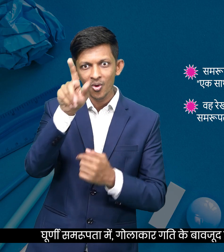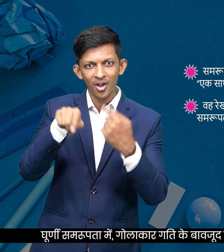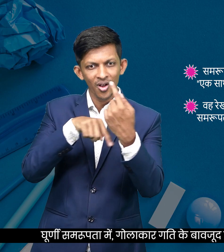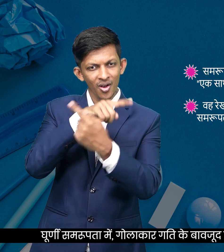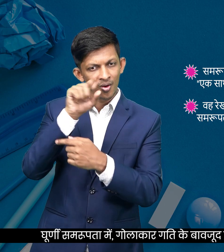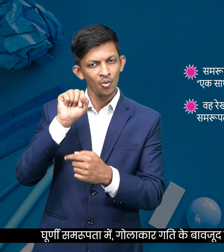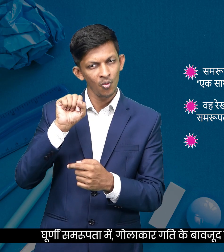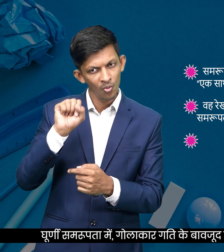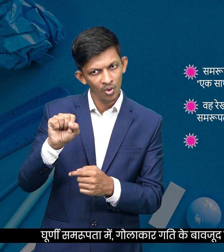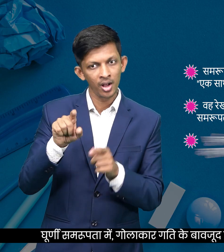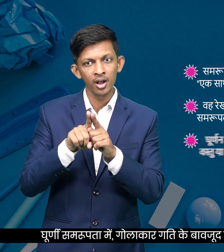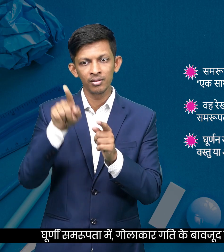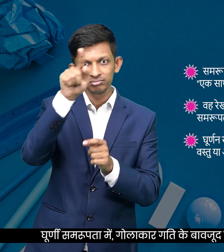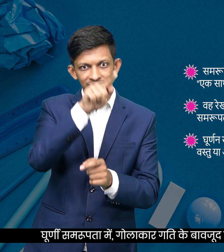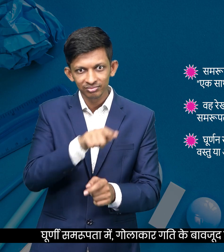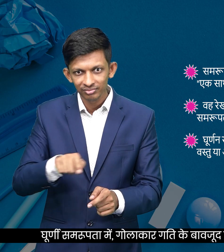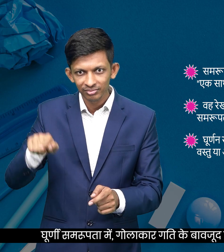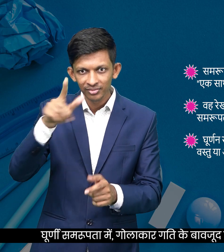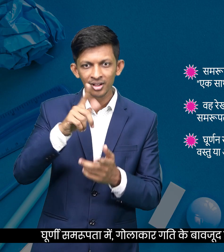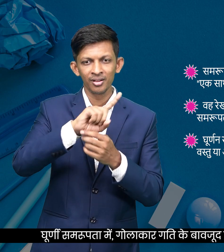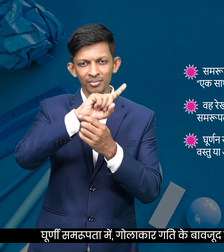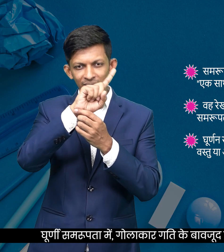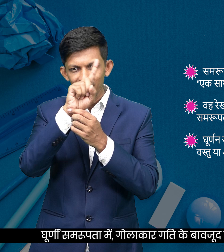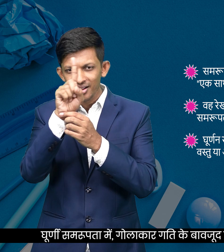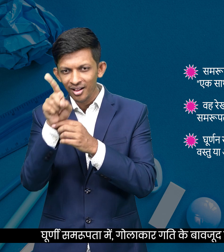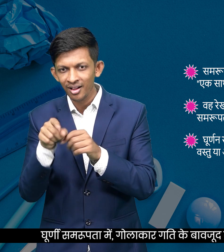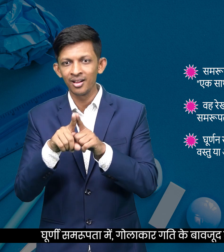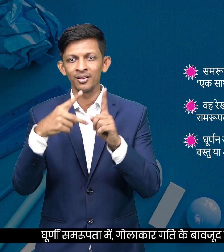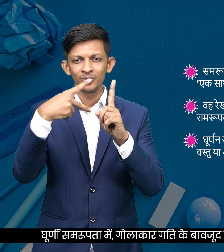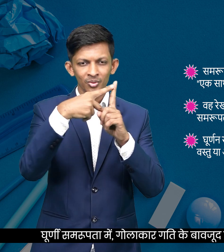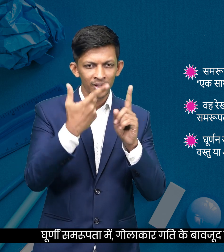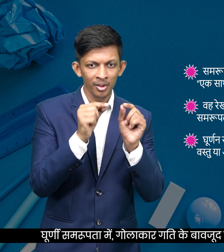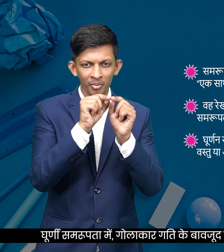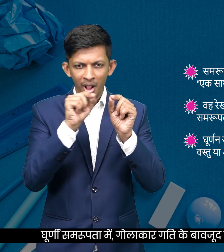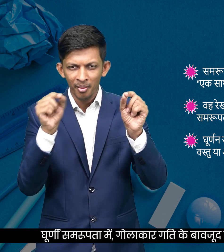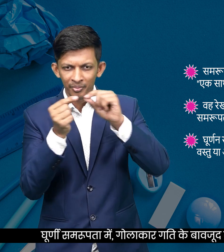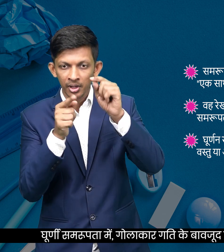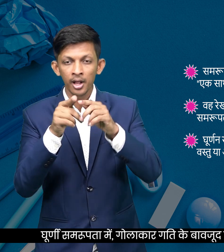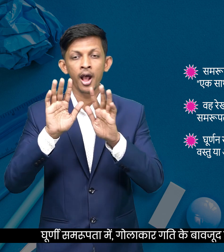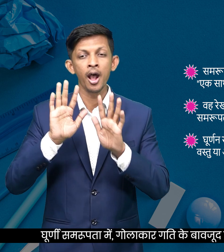घूर्णी समरूपता में गोलाकार गति के बावजूद वस्तु का आकार और आकृति समान दिखाती